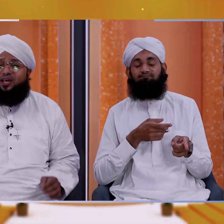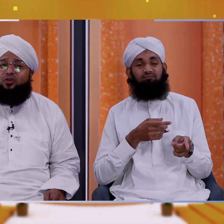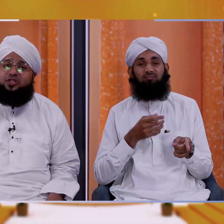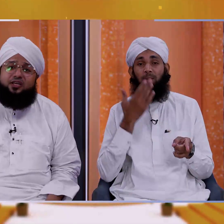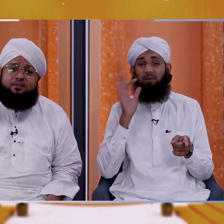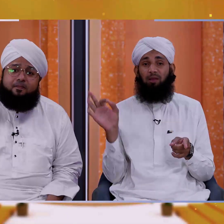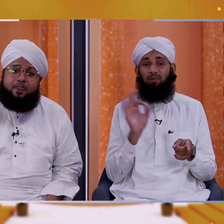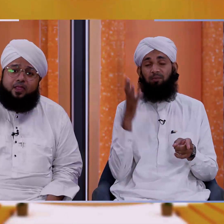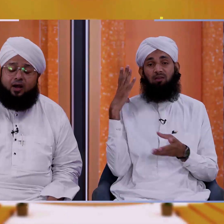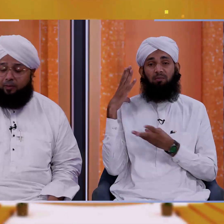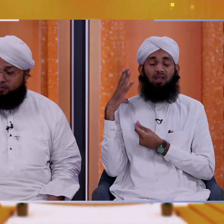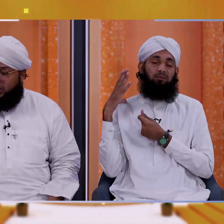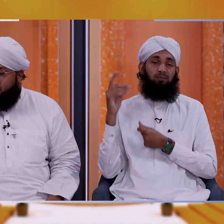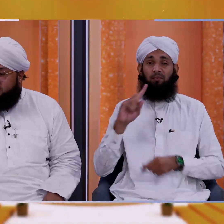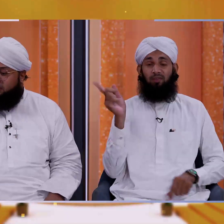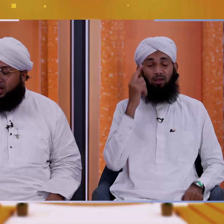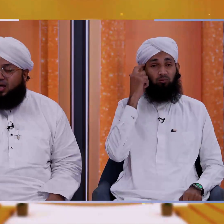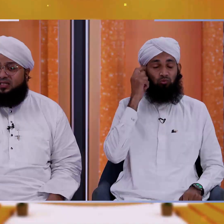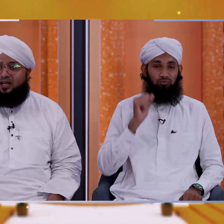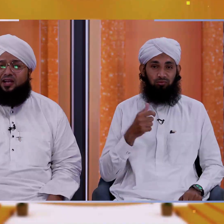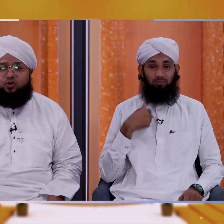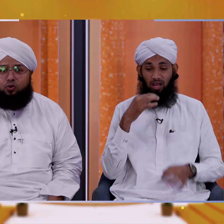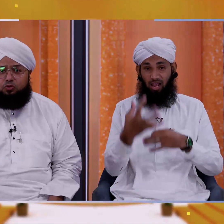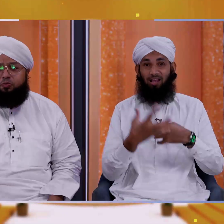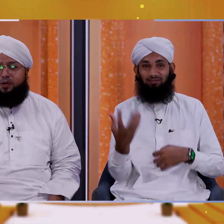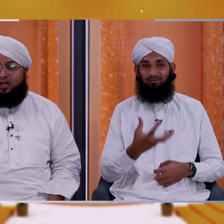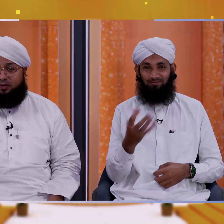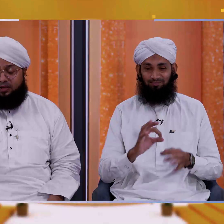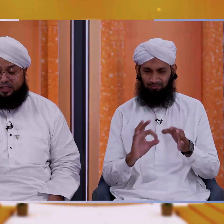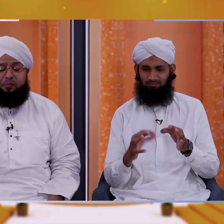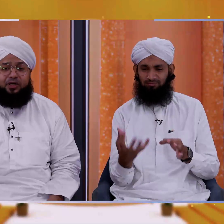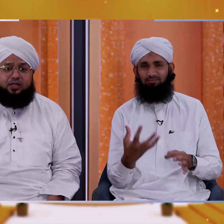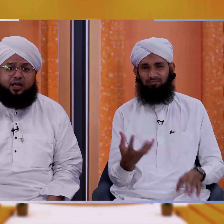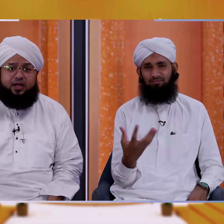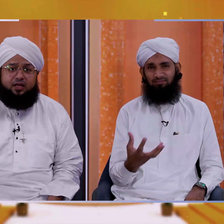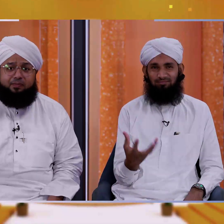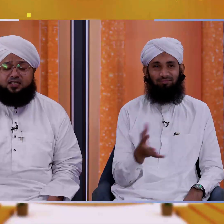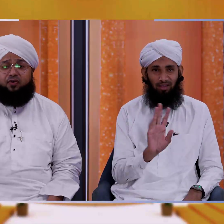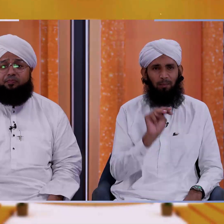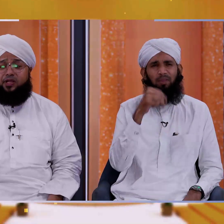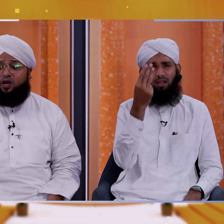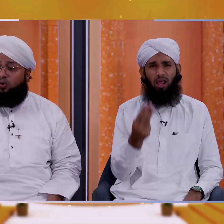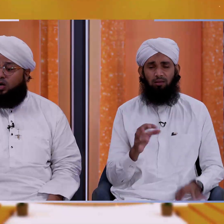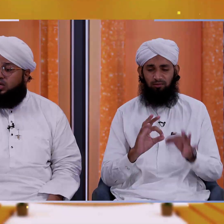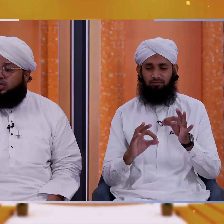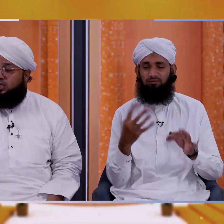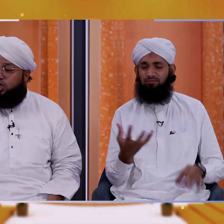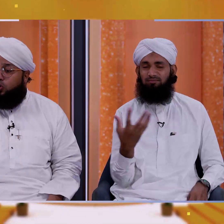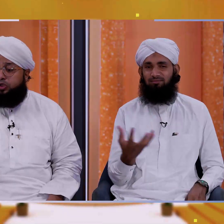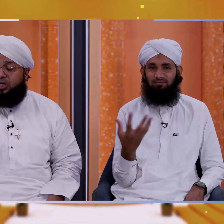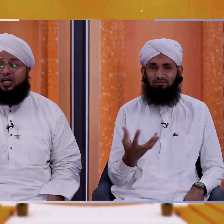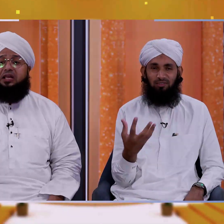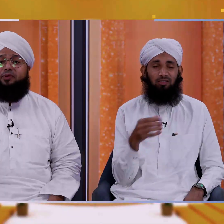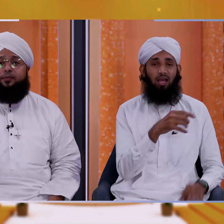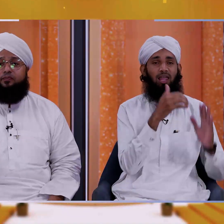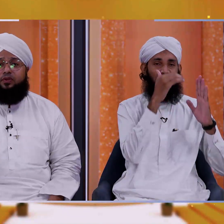ہم دیکھیں تو صحیح، ہمیں جب آگ جلانی ہو، کچھ بھی بندہ ایکسپیریمنٹ کرتا ہے، یہ بعض دفعہ آپ نے دیکھا ہوگا کہ